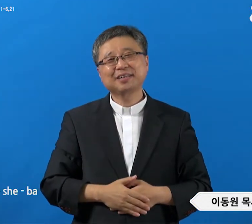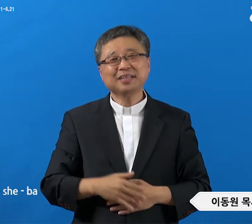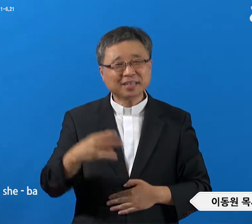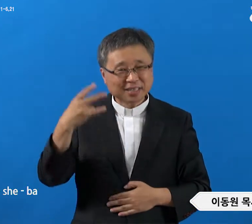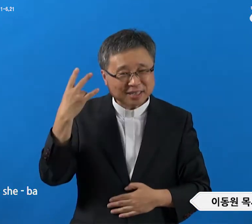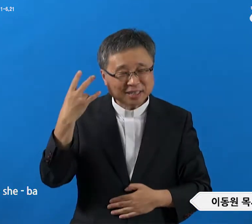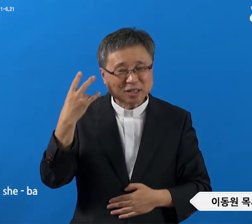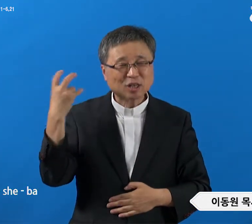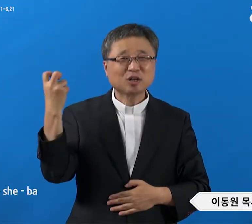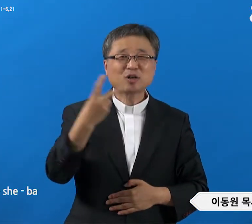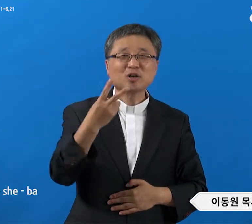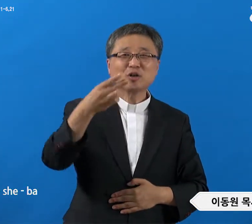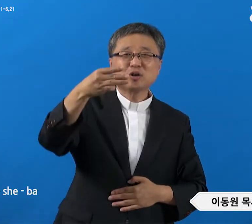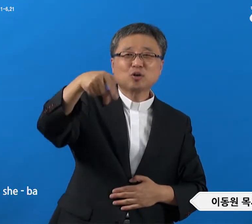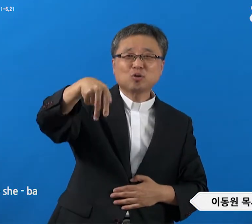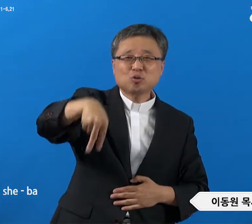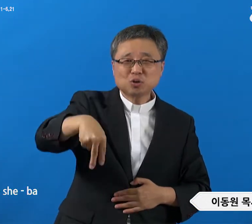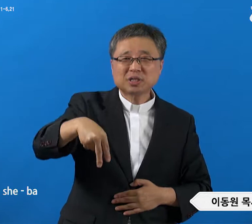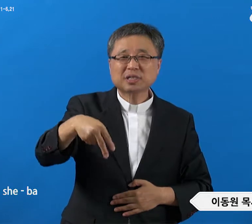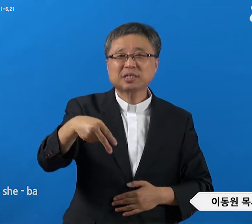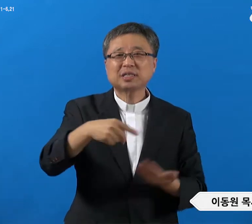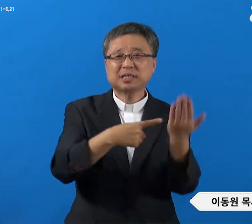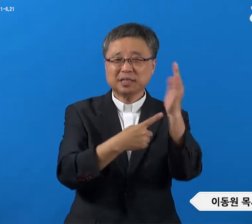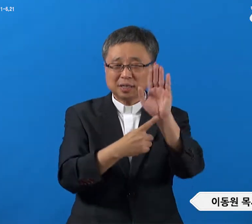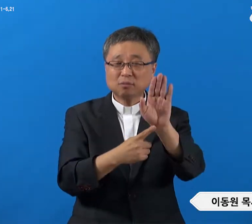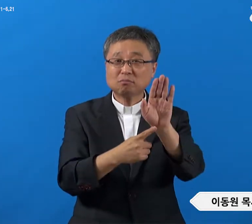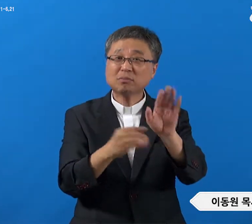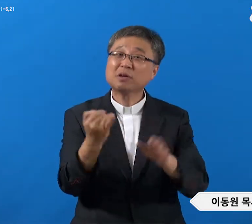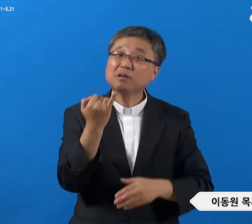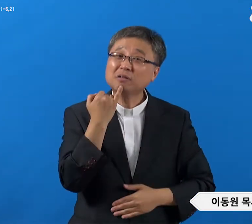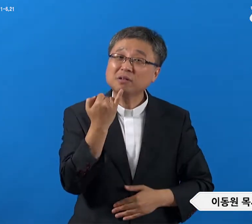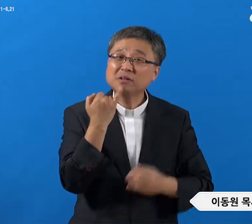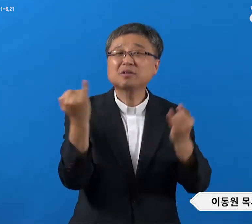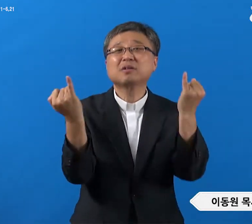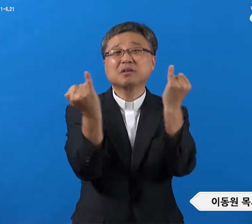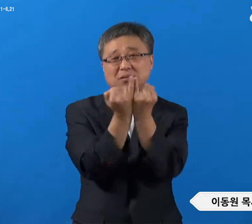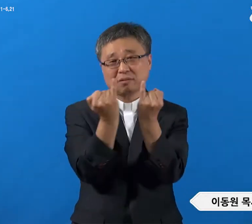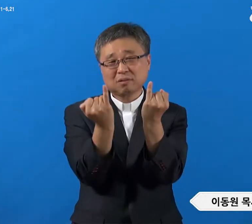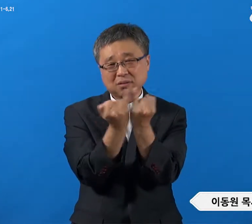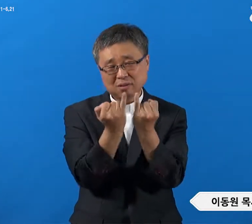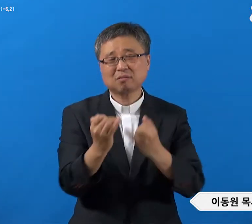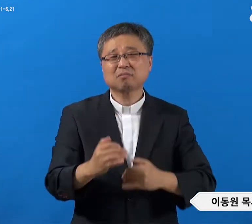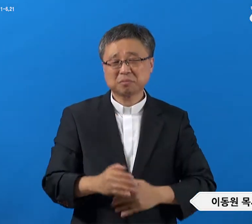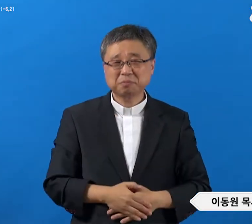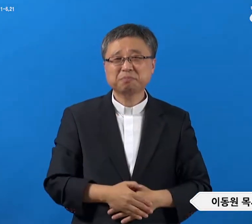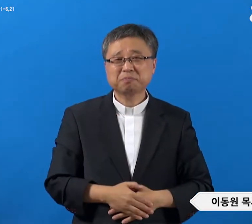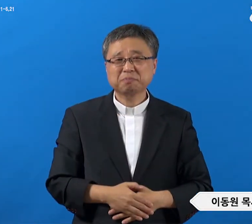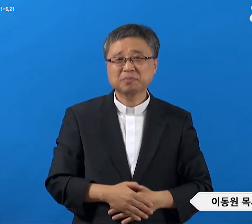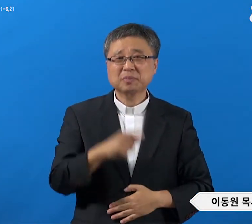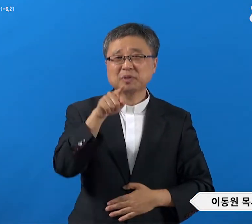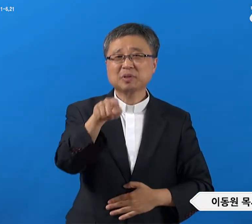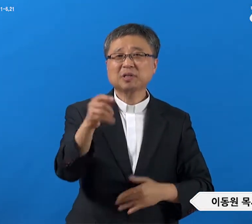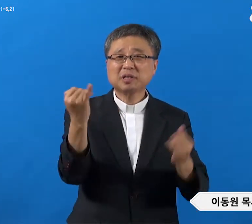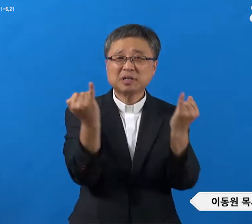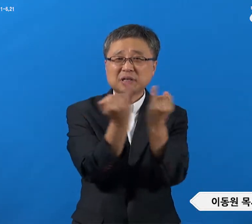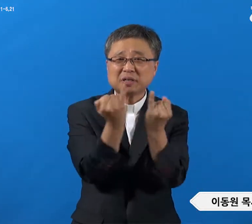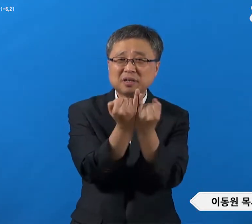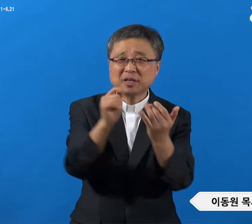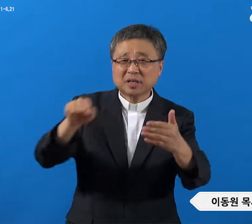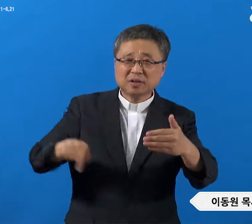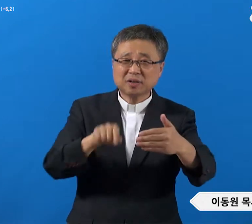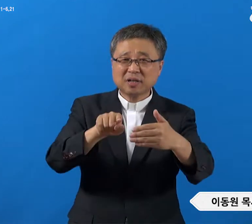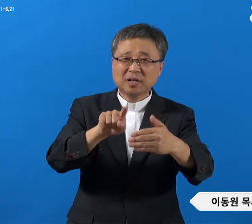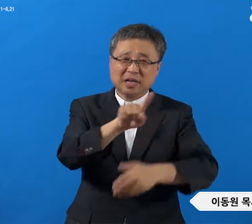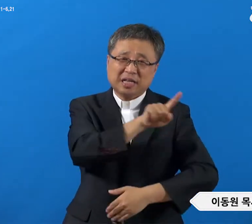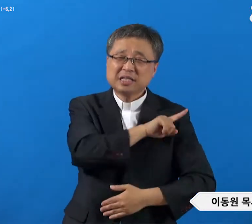예. 그리고 룻이 등장해요. 룻은 괜찮은 여자예요. 룻은 괜찮은 여자죠. 이 여인들 가운데서 제일